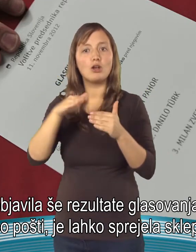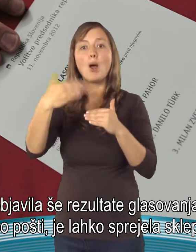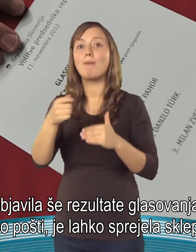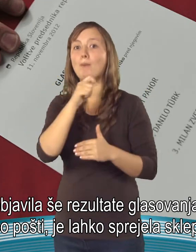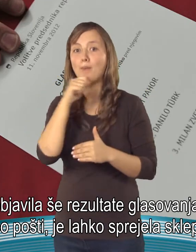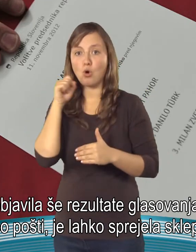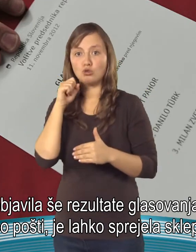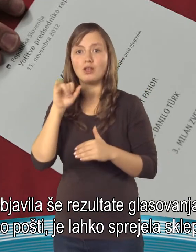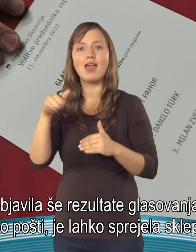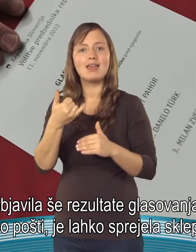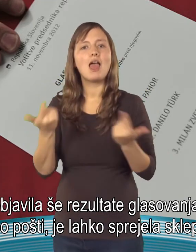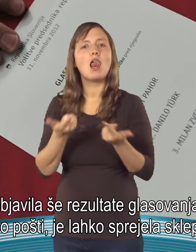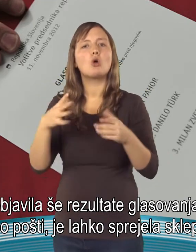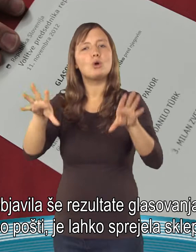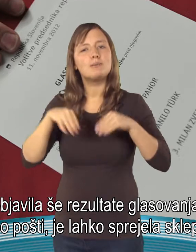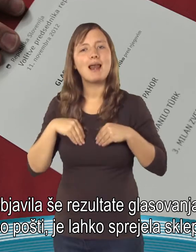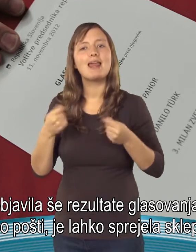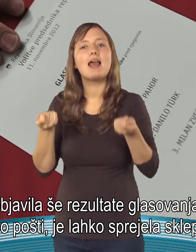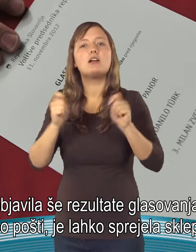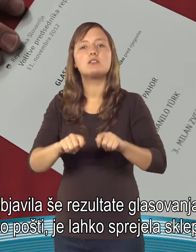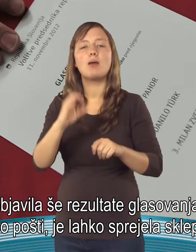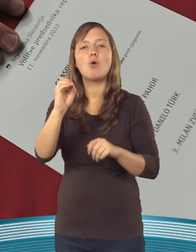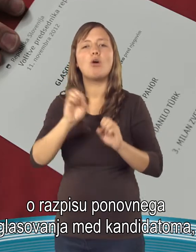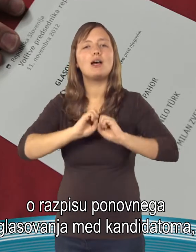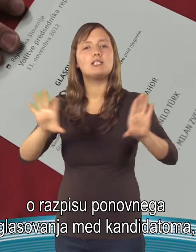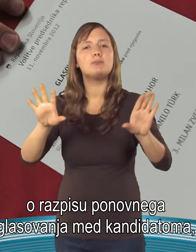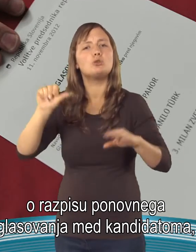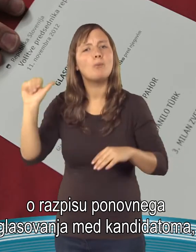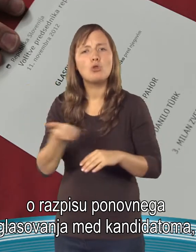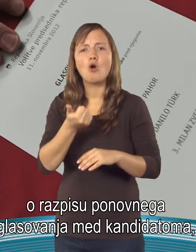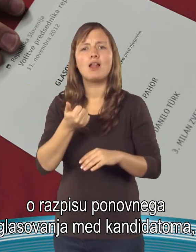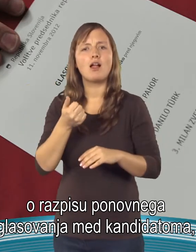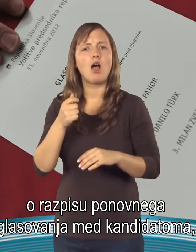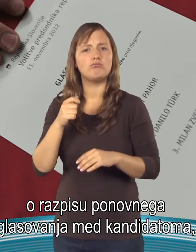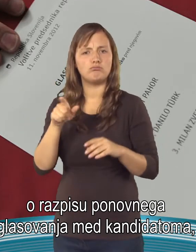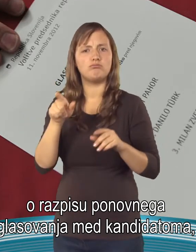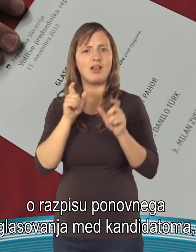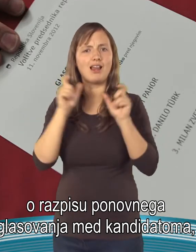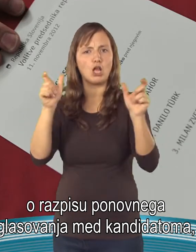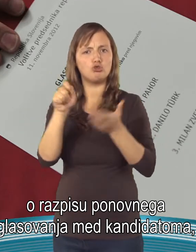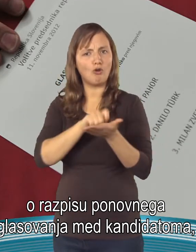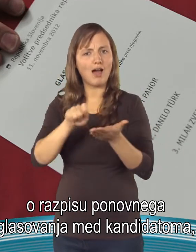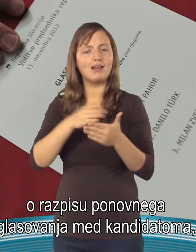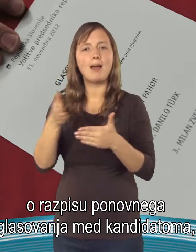o razpisu ponovnega glasovanja med kandidatoma, ki sta dobila največ glasov.